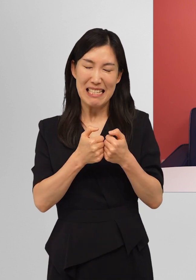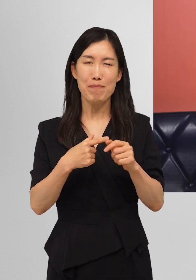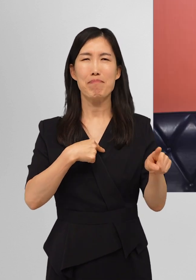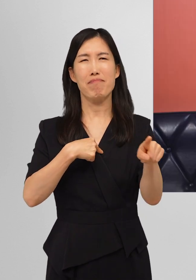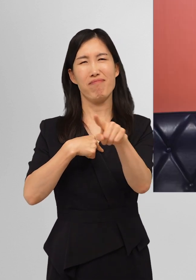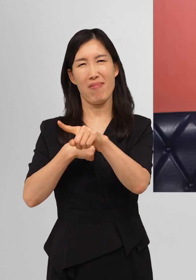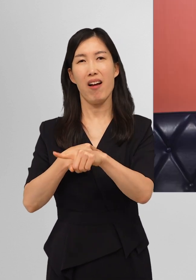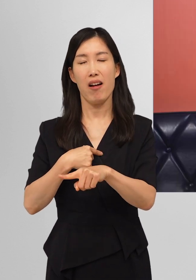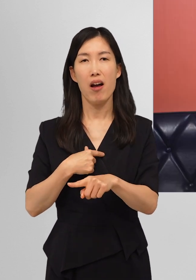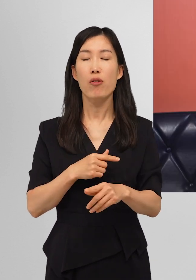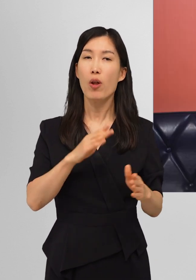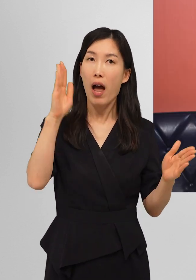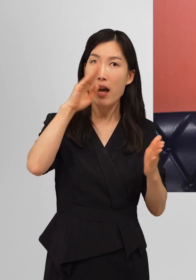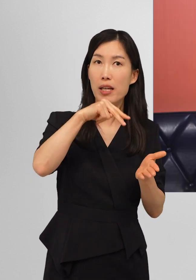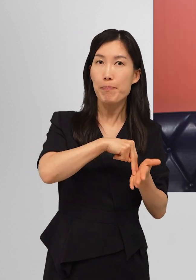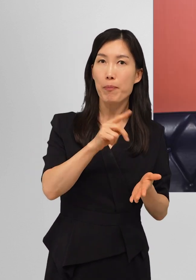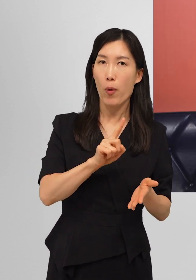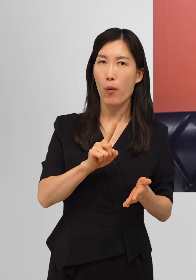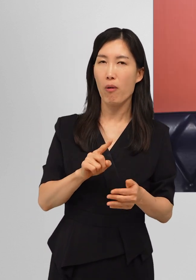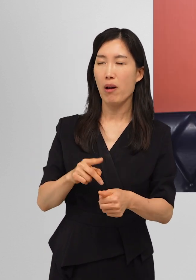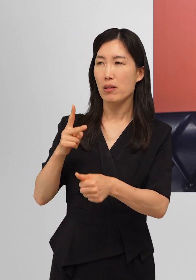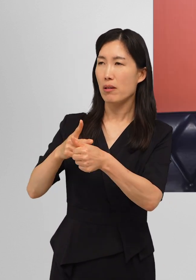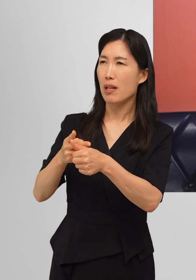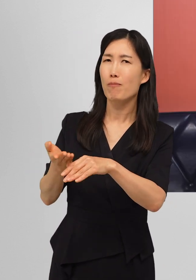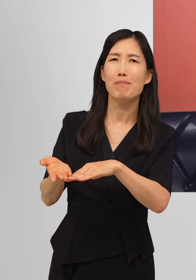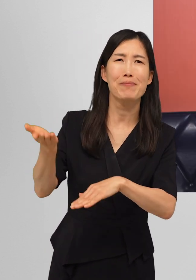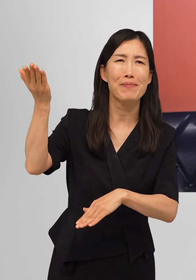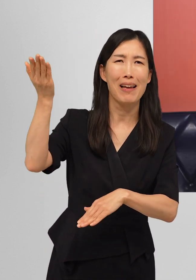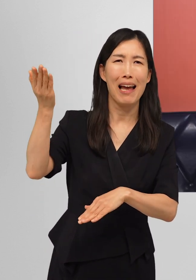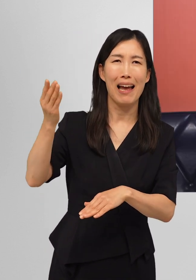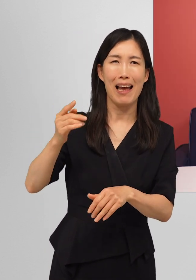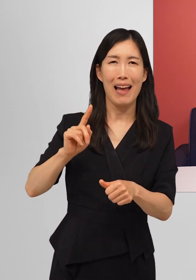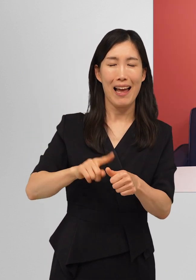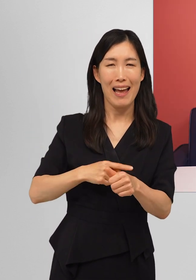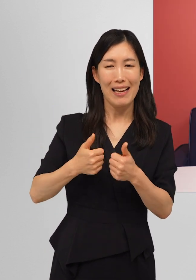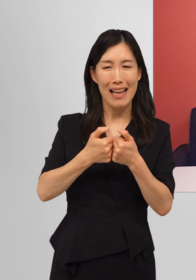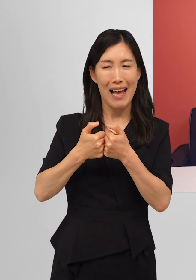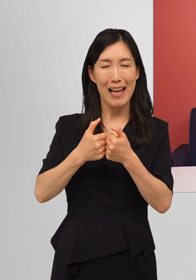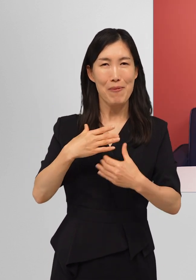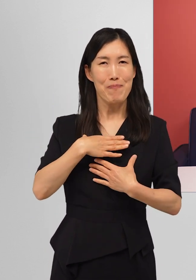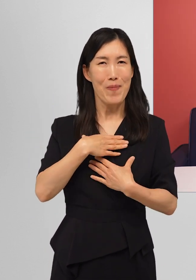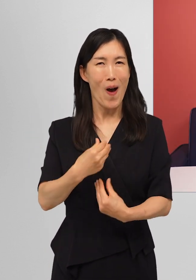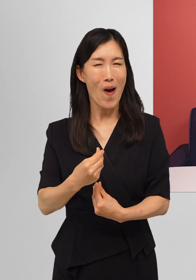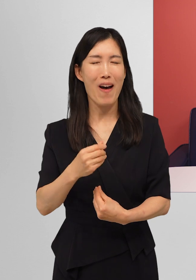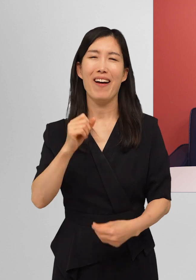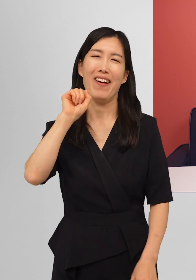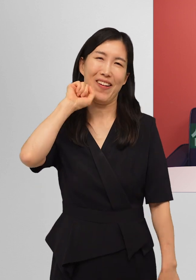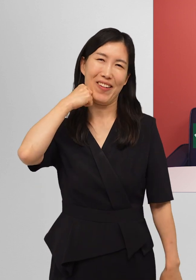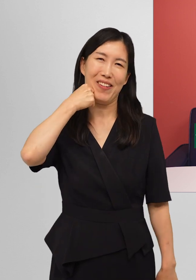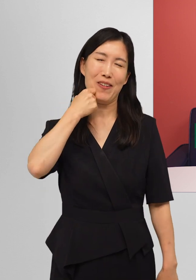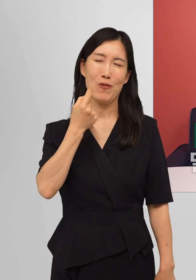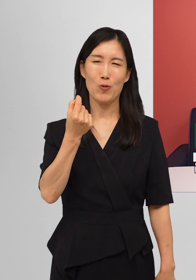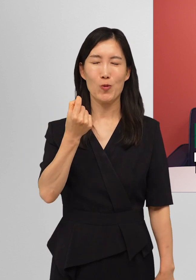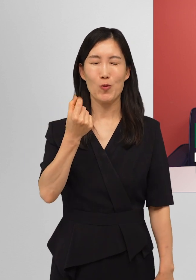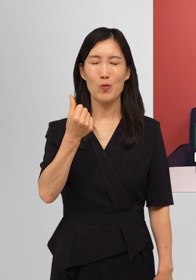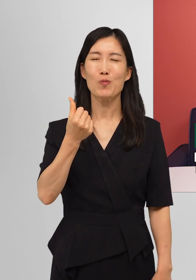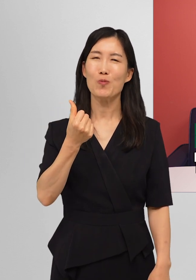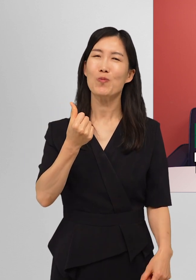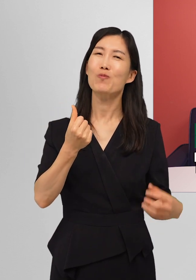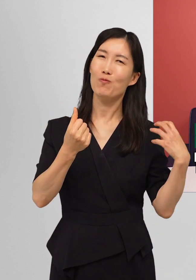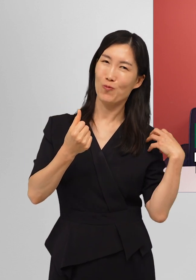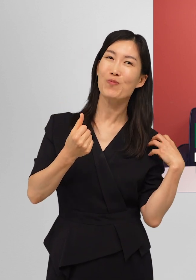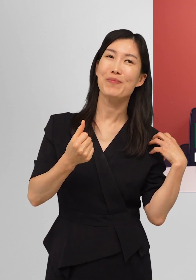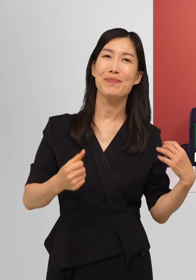그리고 학생들의 경우에는 먼저 선생님하고 대화하는 것 자체가 조금 어렵습니다. 아무래도 심리적인 위아래